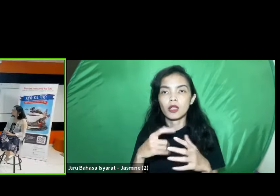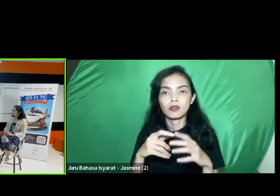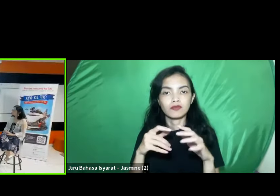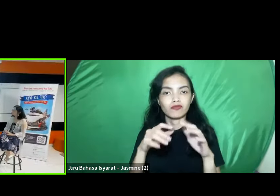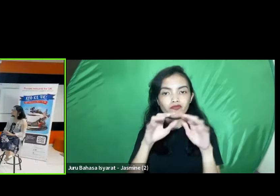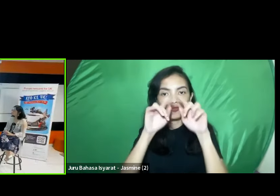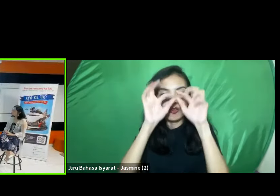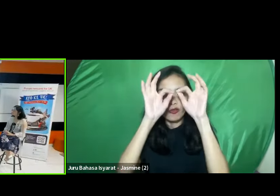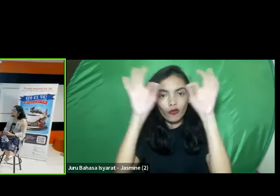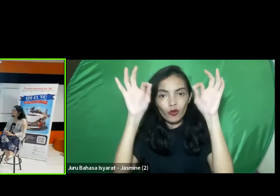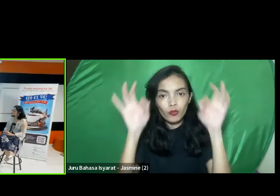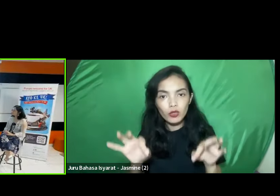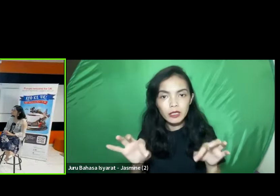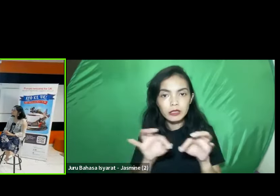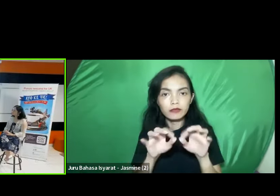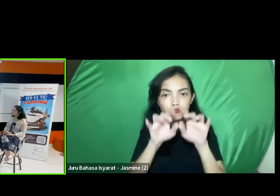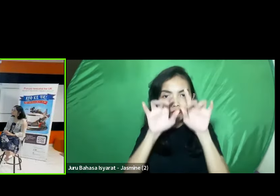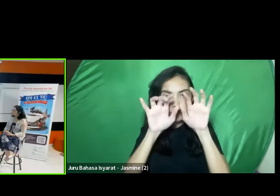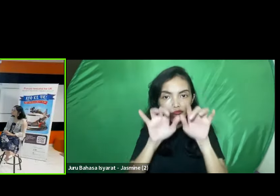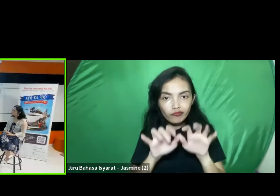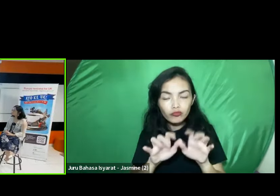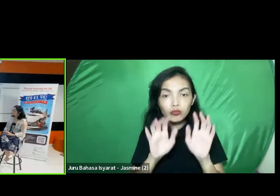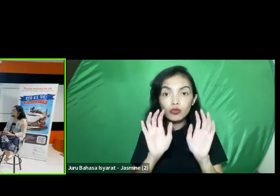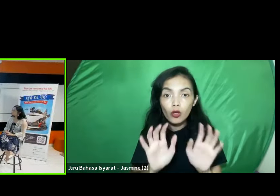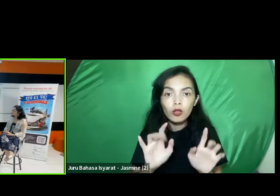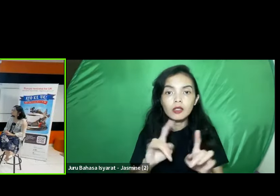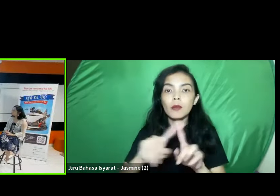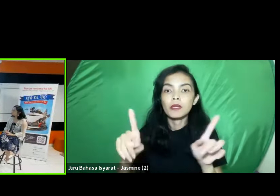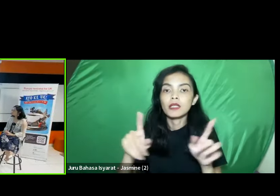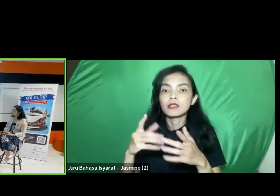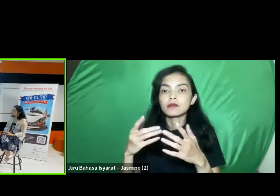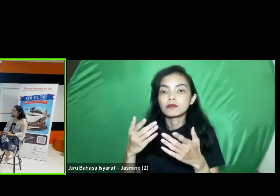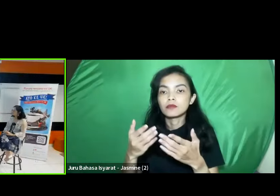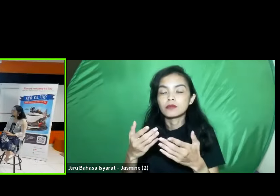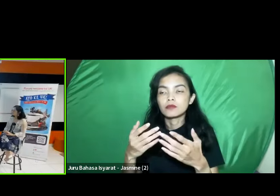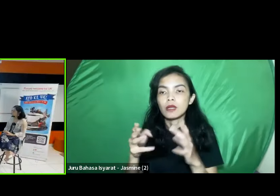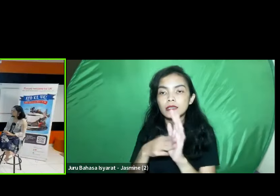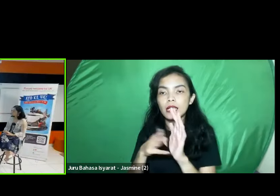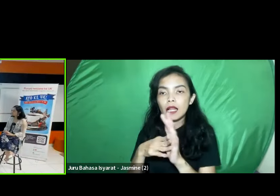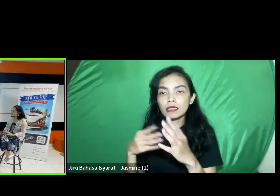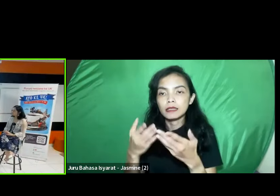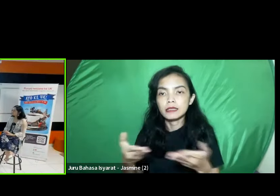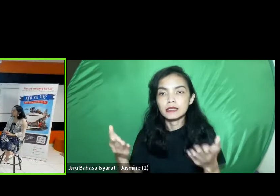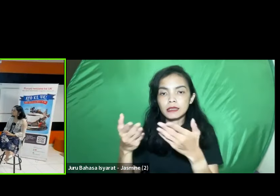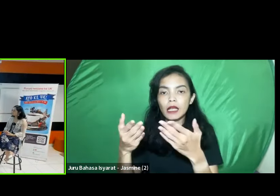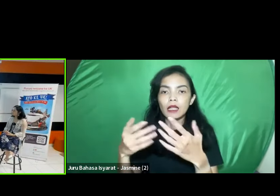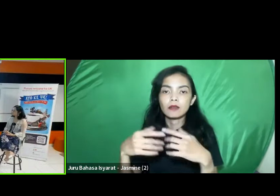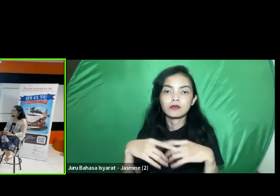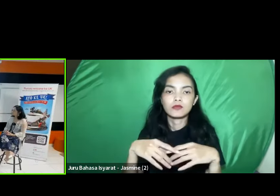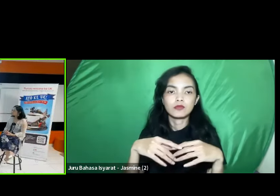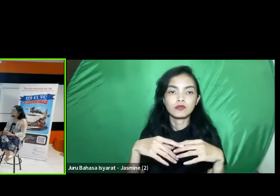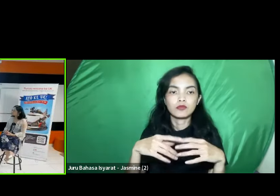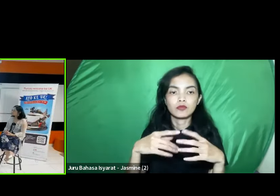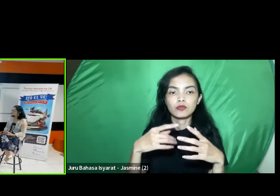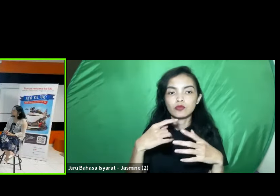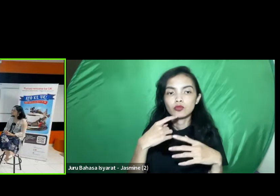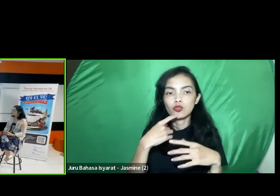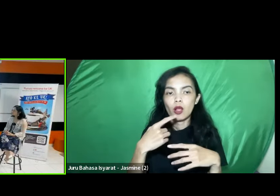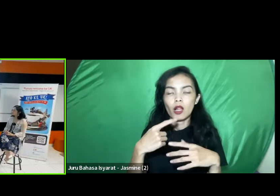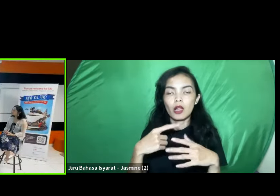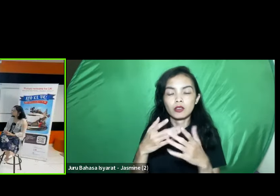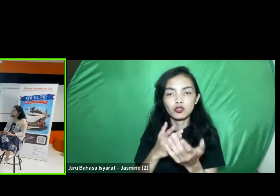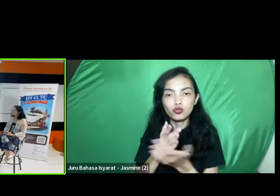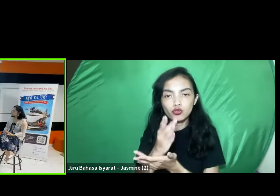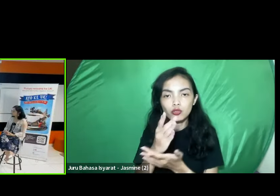tapi isu di sekitar ee bidang studi yang akan saya ambil namanya peawancara kan nanti bisa